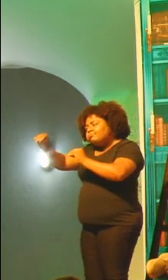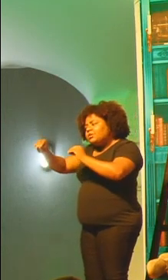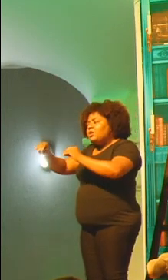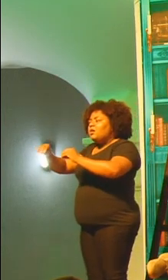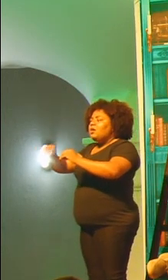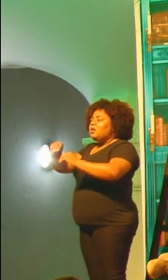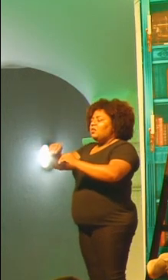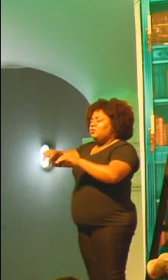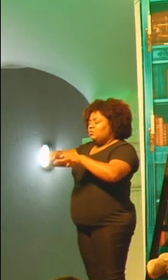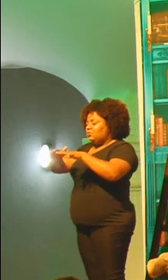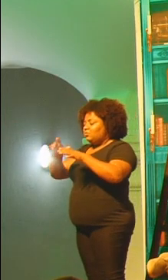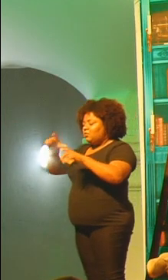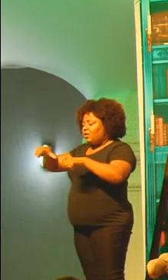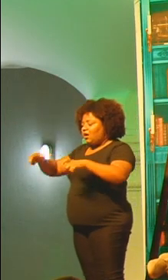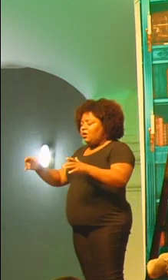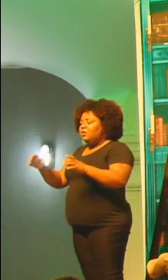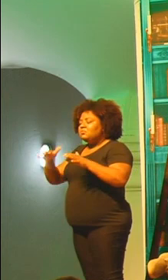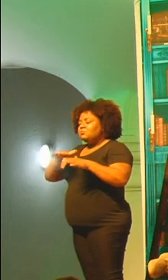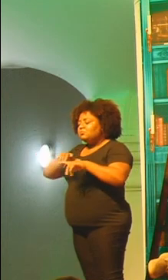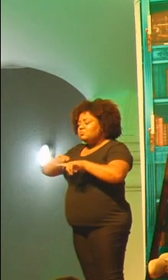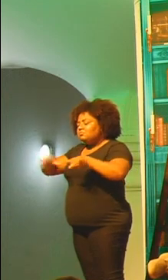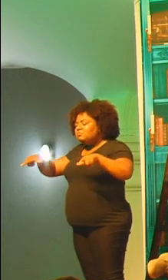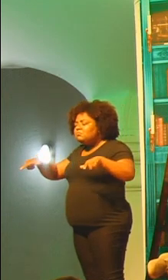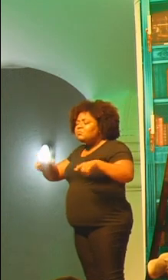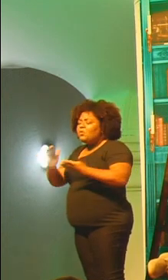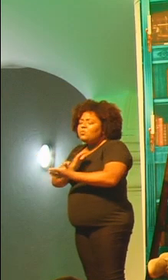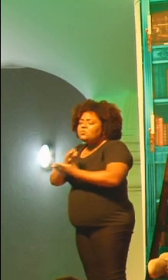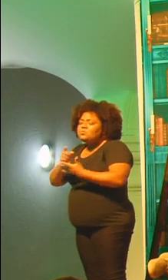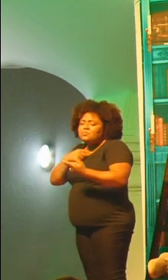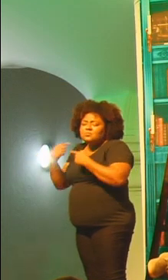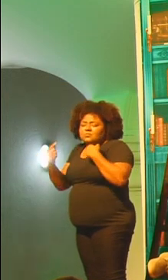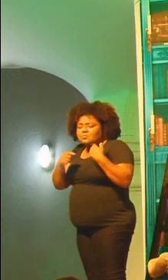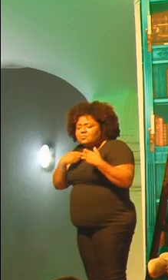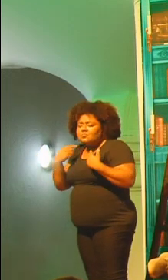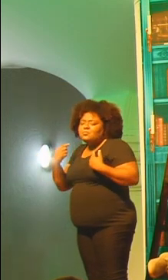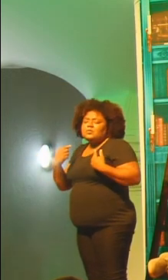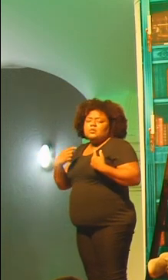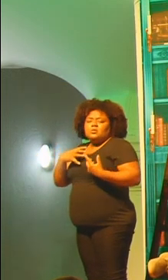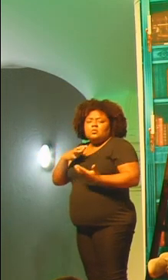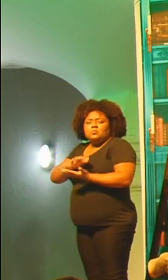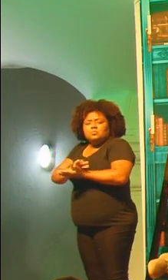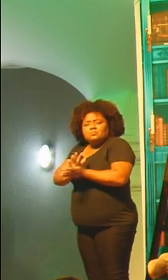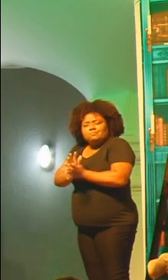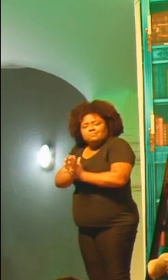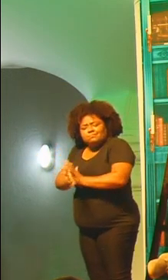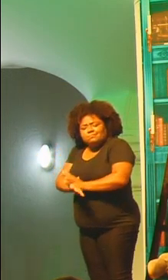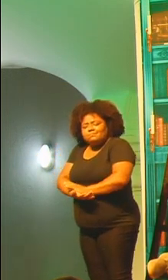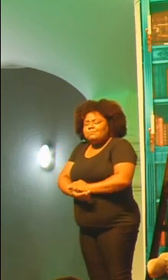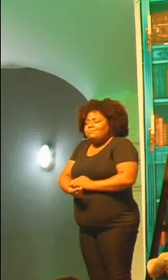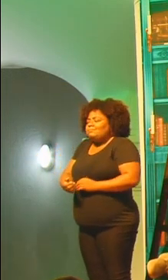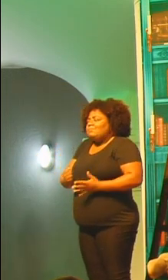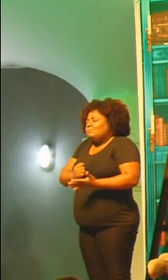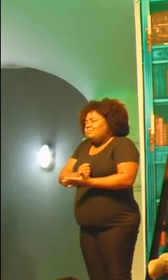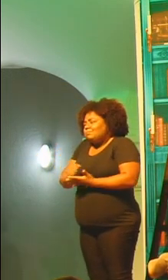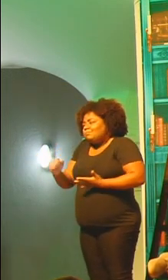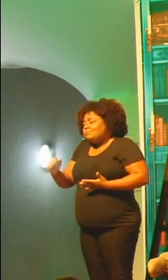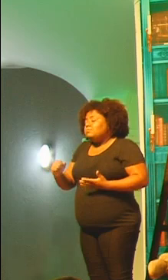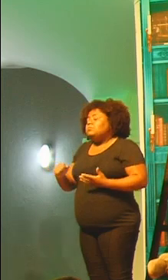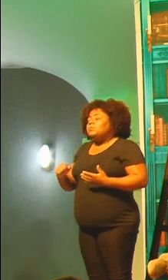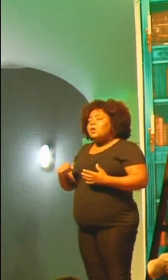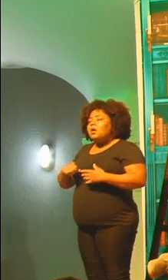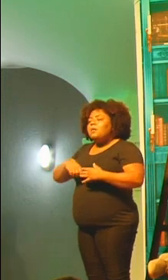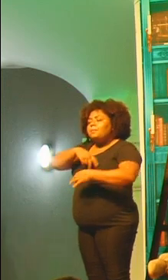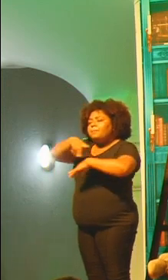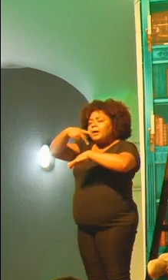morrendo no Mediterrâneo, né? E como isso era bárbaro, era cruel, era... É uma coisa terrível quando os países